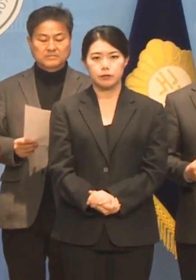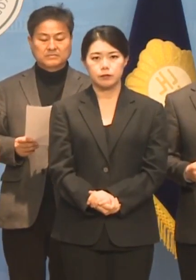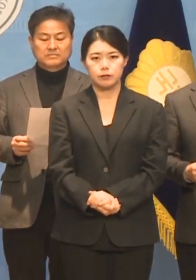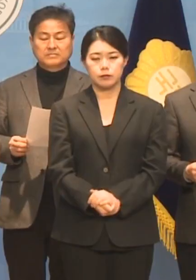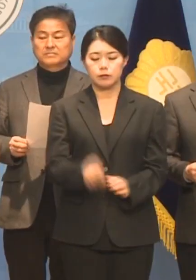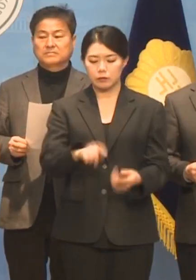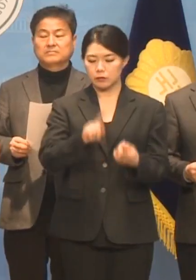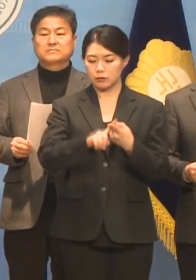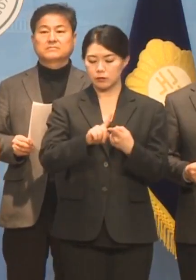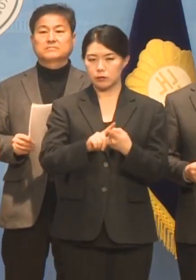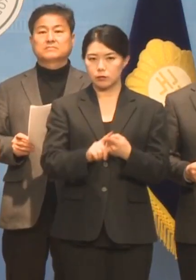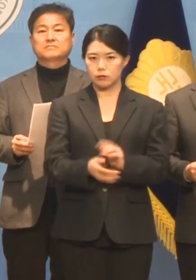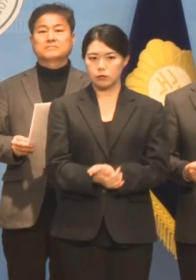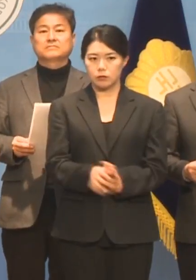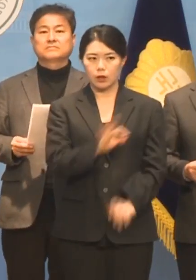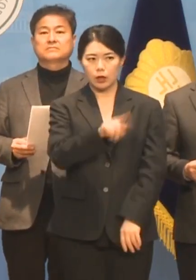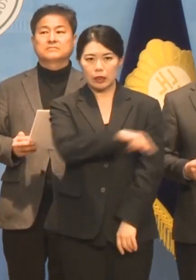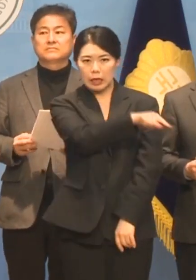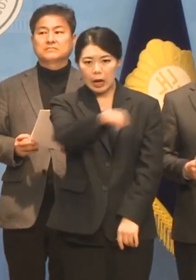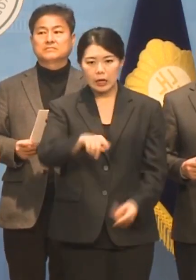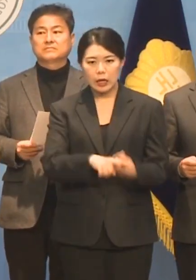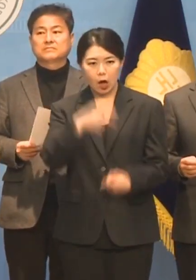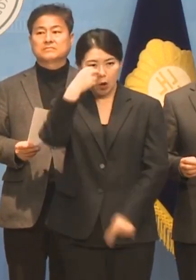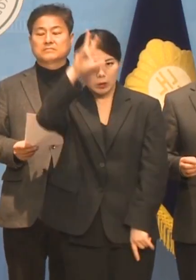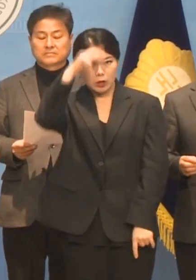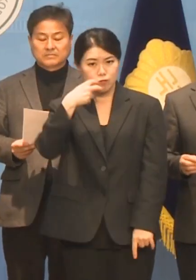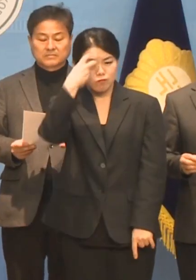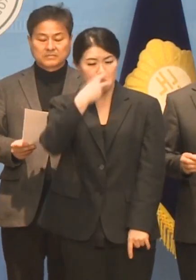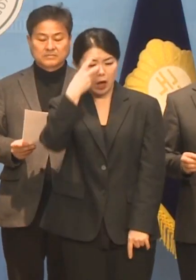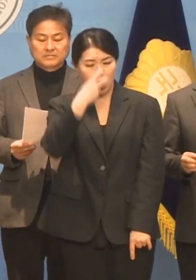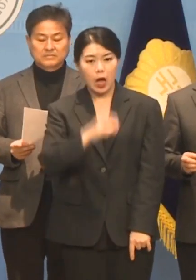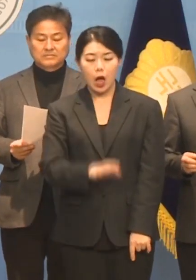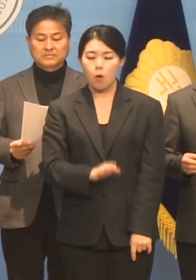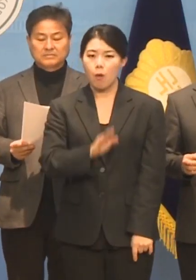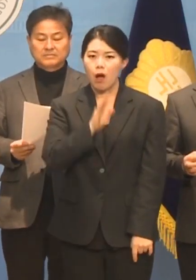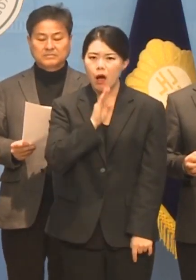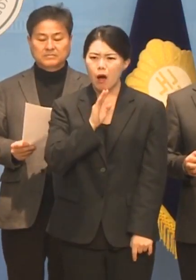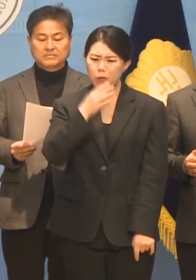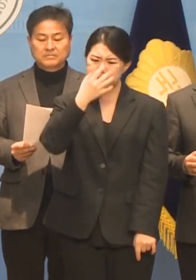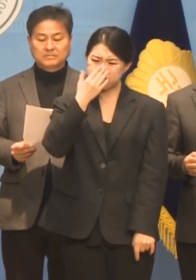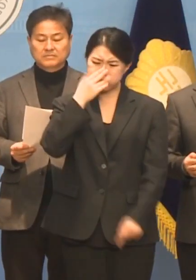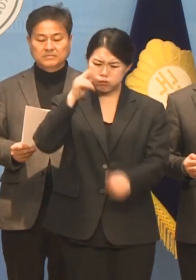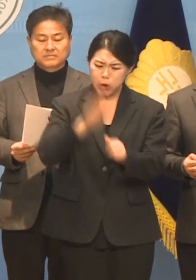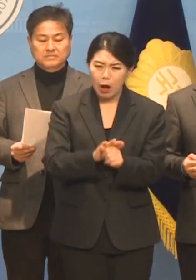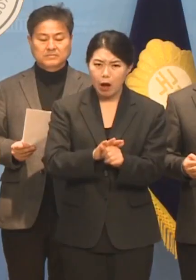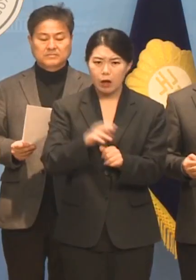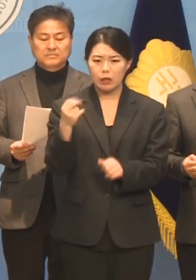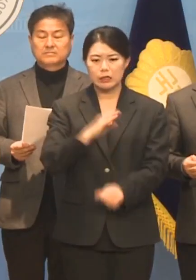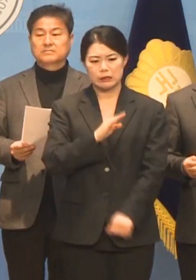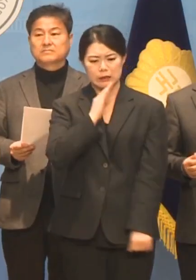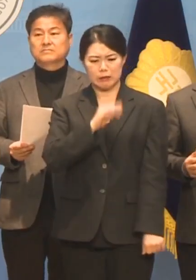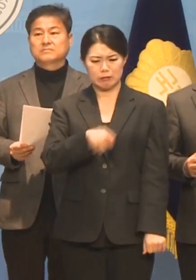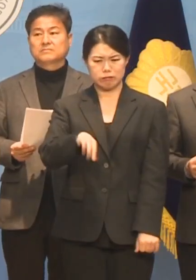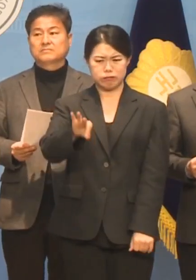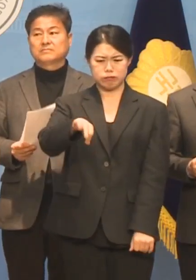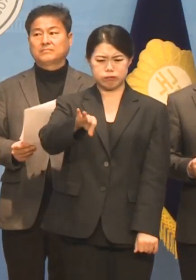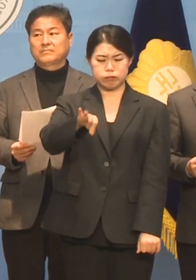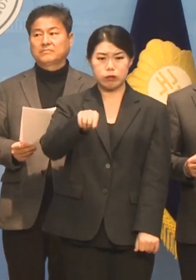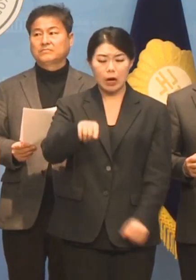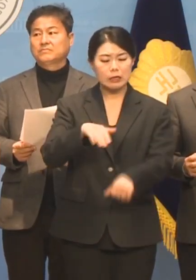이는 야당을 향한 그간의 검찰 수사가 얼마나 터무니없고 저열한